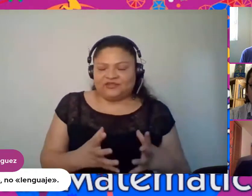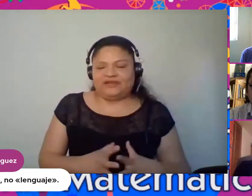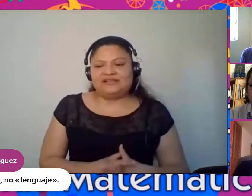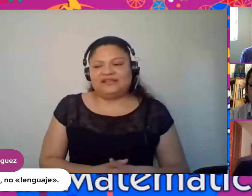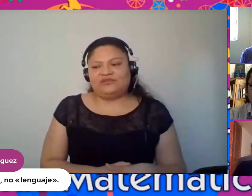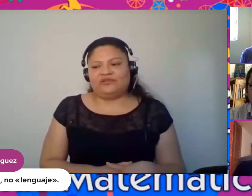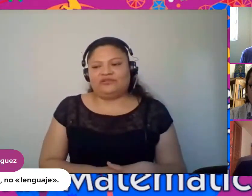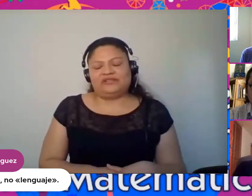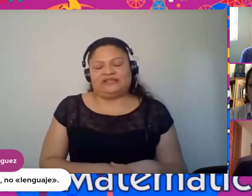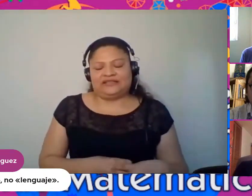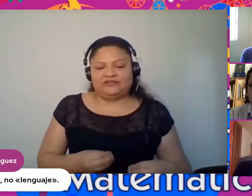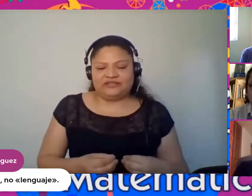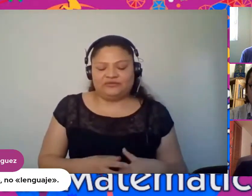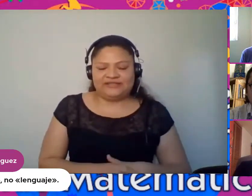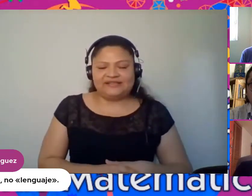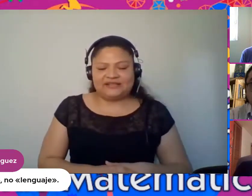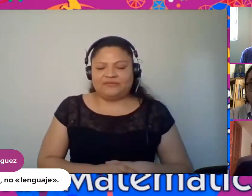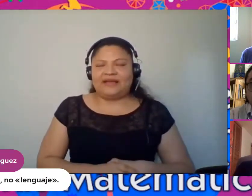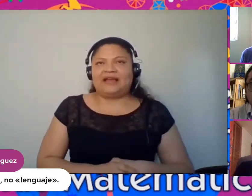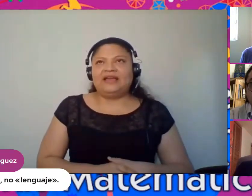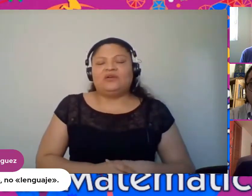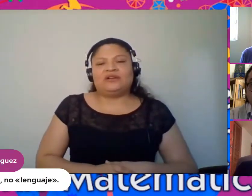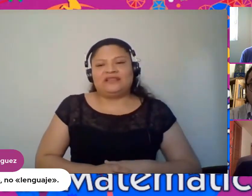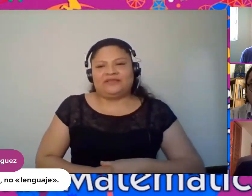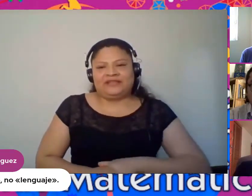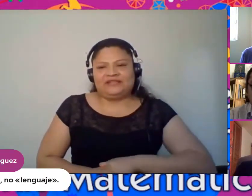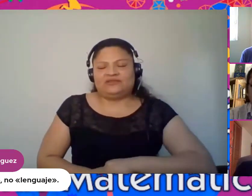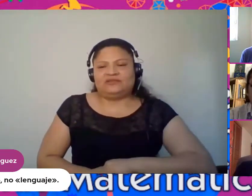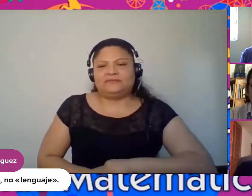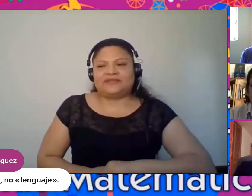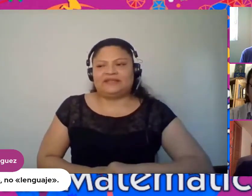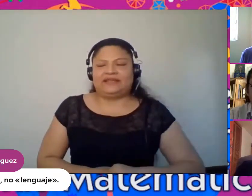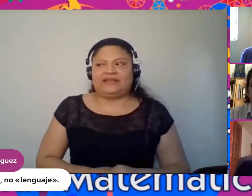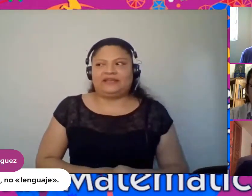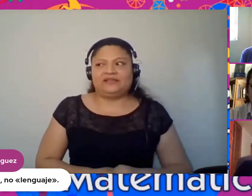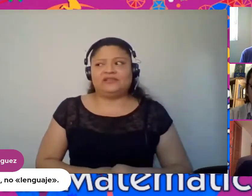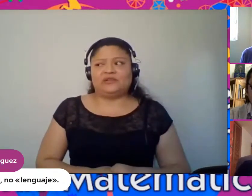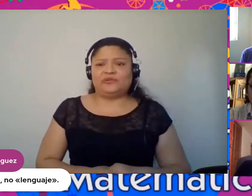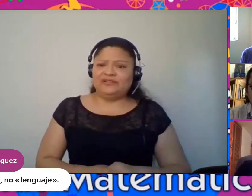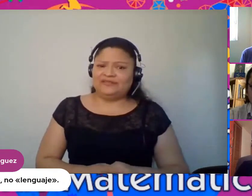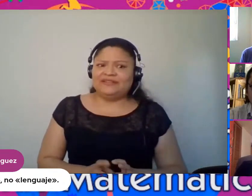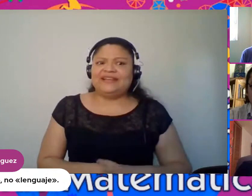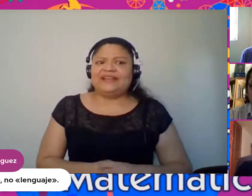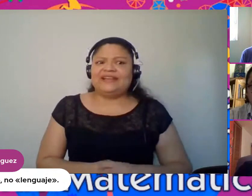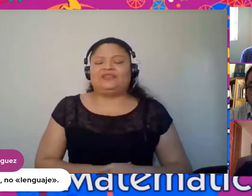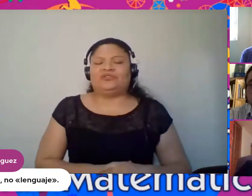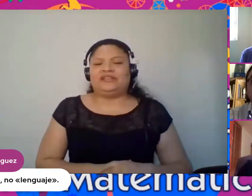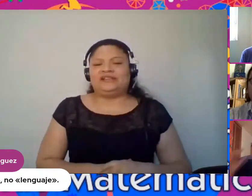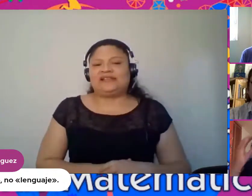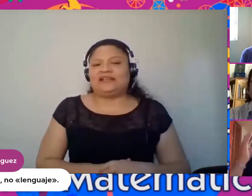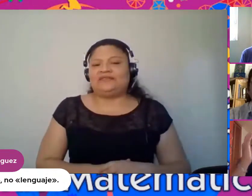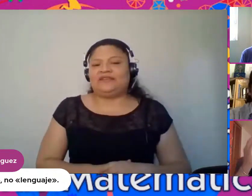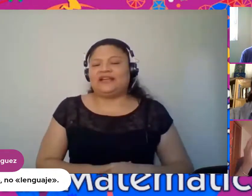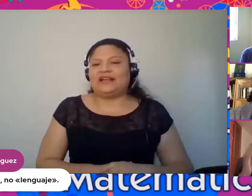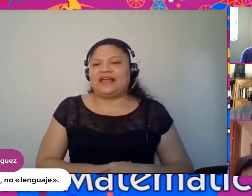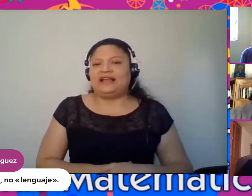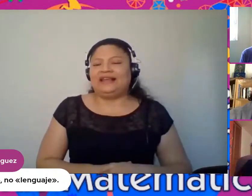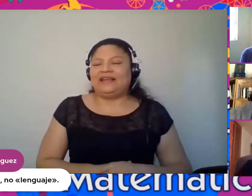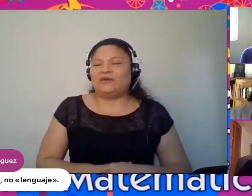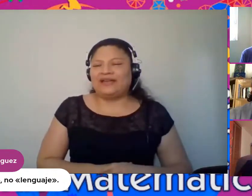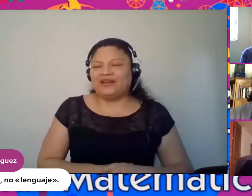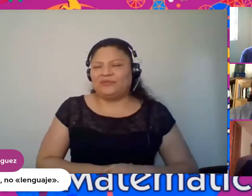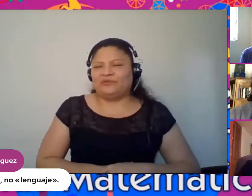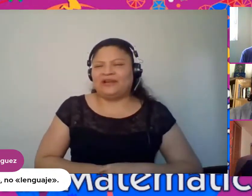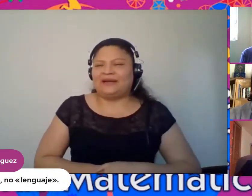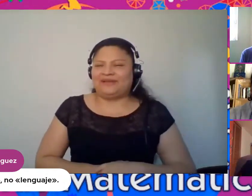generalmente en las comunidades de sordos y entre los lingüistas se toma una definición de Saussure, en donde se define